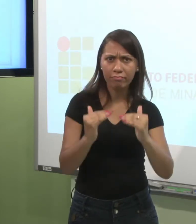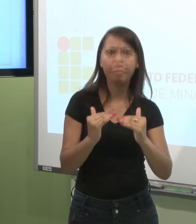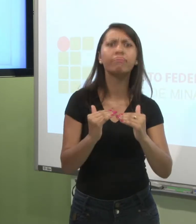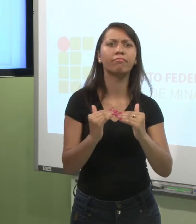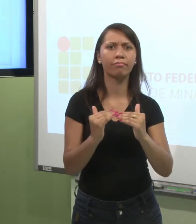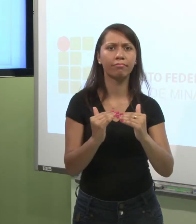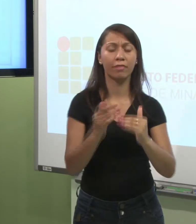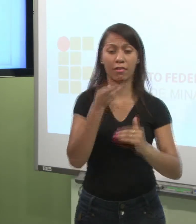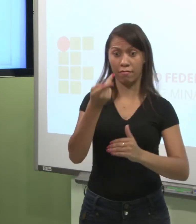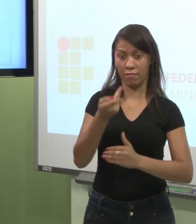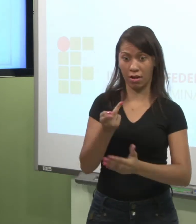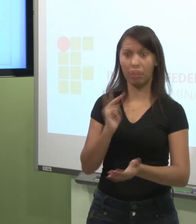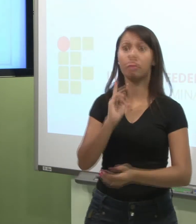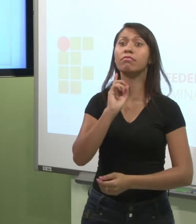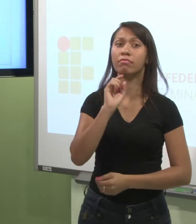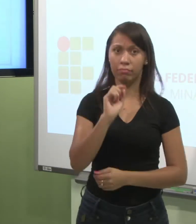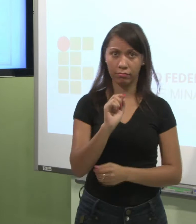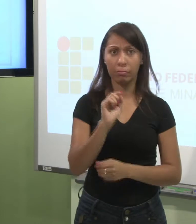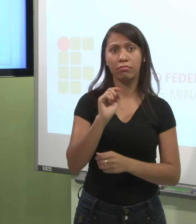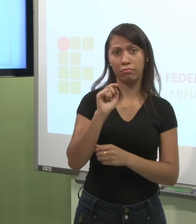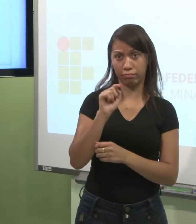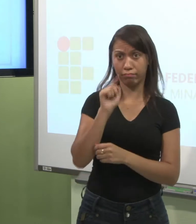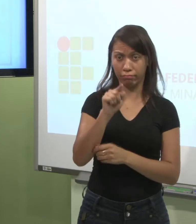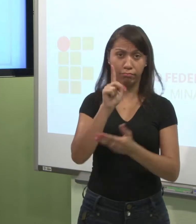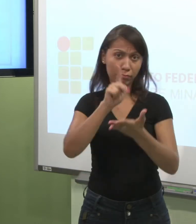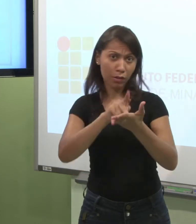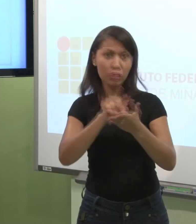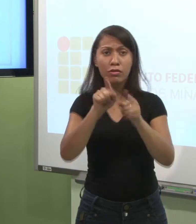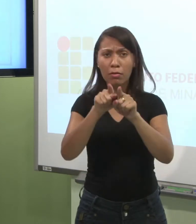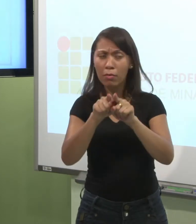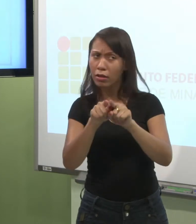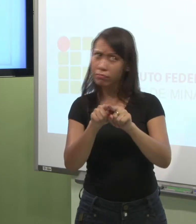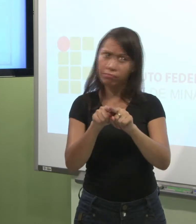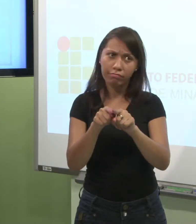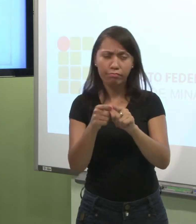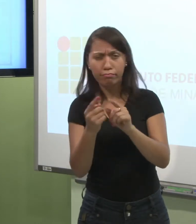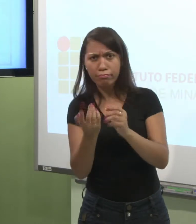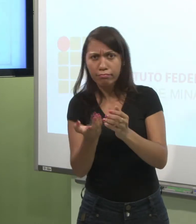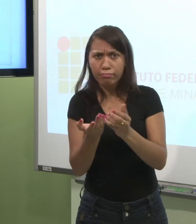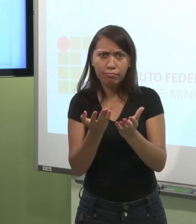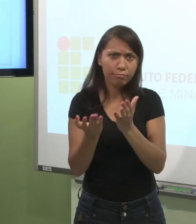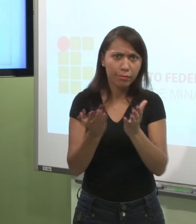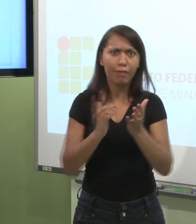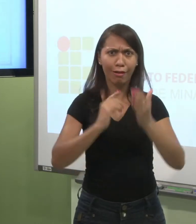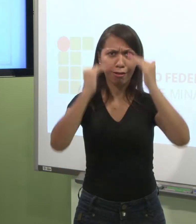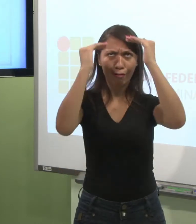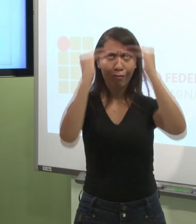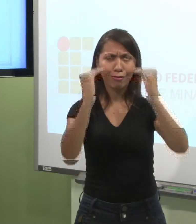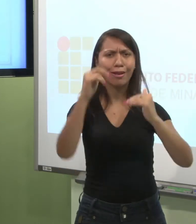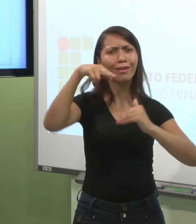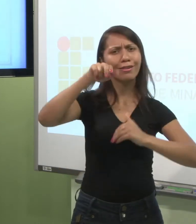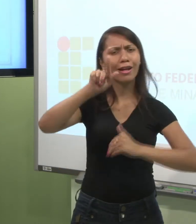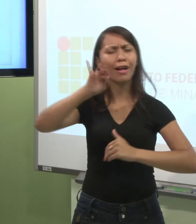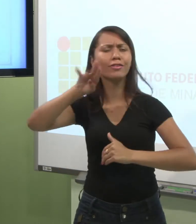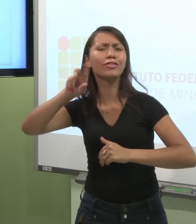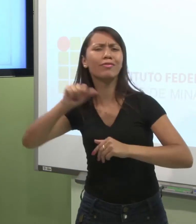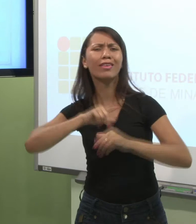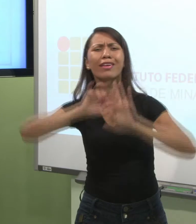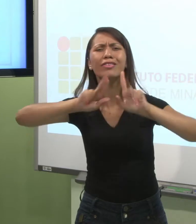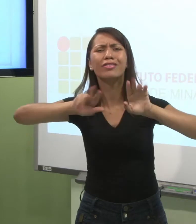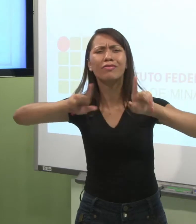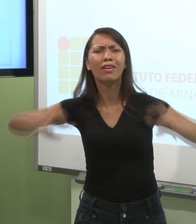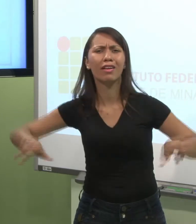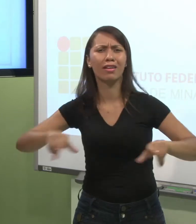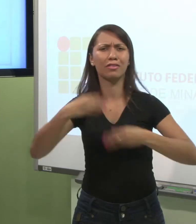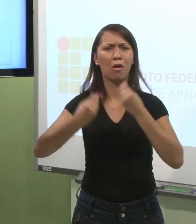afirmativa, imperativo afirmativo e a negativa. Vou analisar algumas frases com vocês para exemplificar que há uma diferença